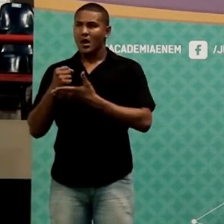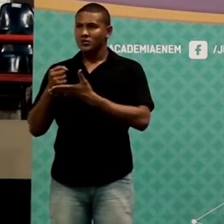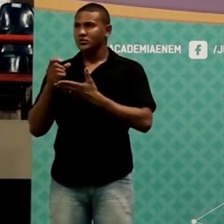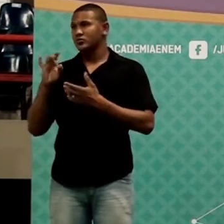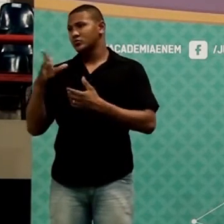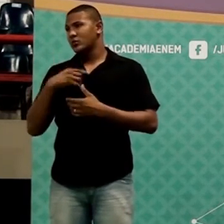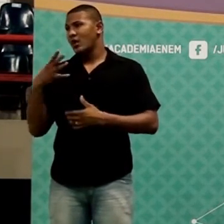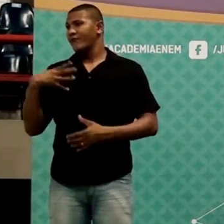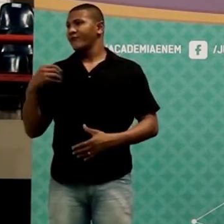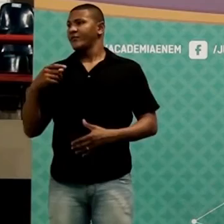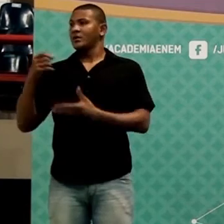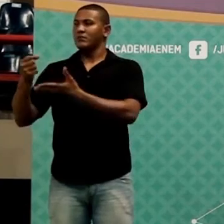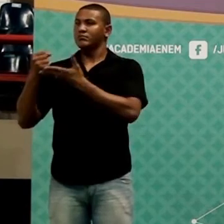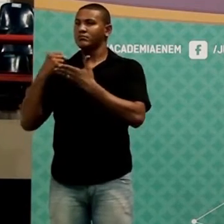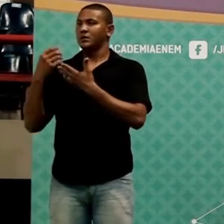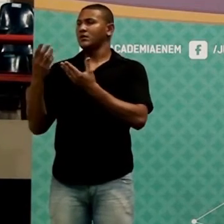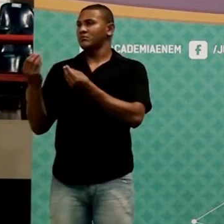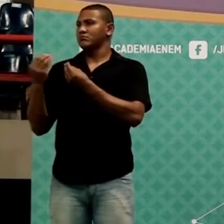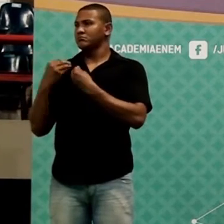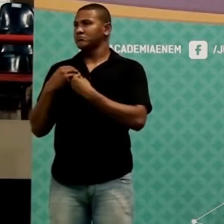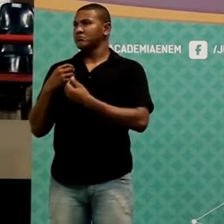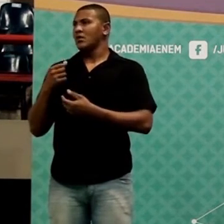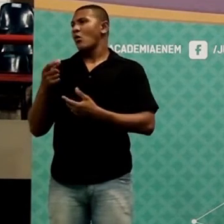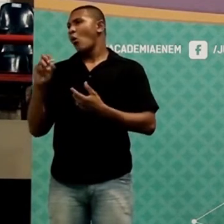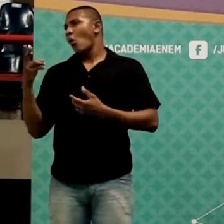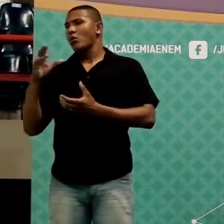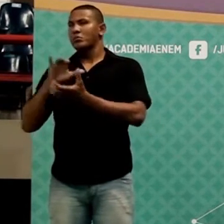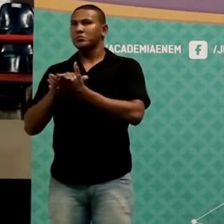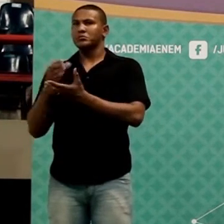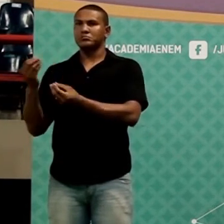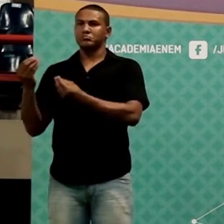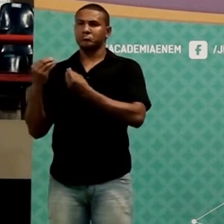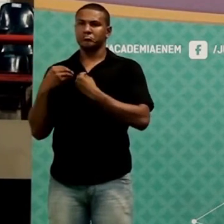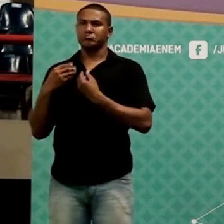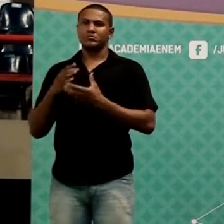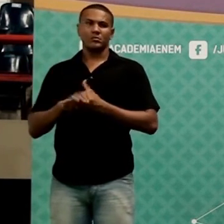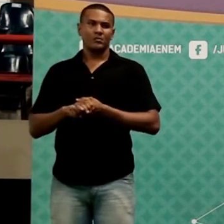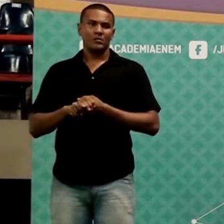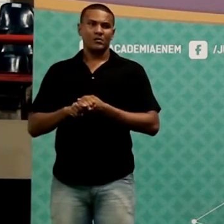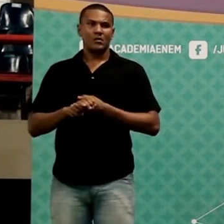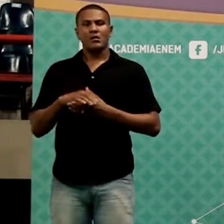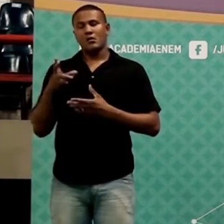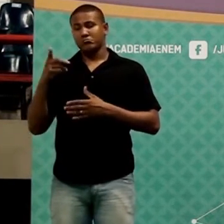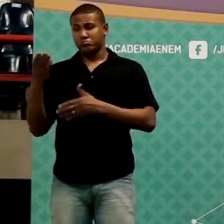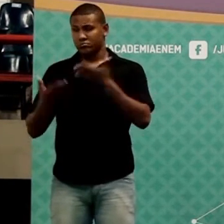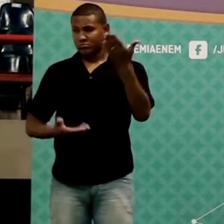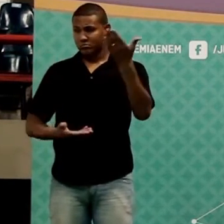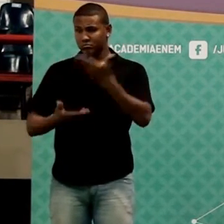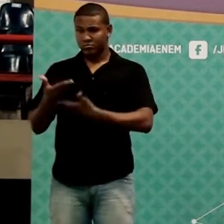filha, ofereça sua esposa para o rei Henrique VIII, que em troca